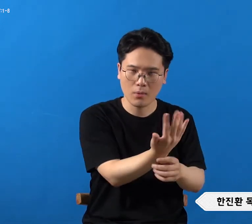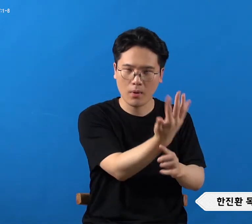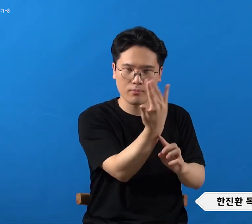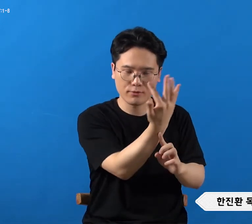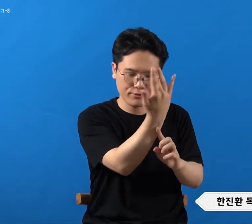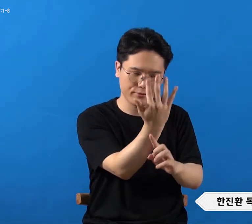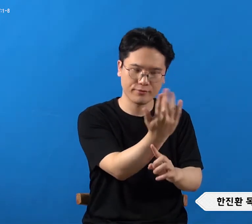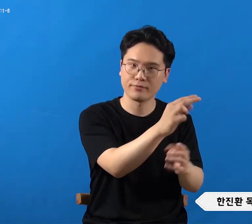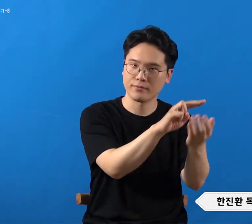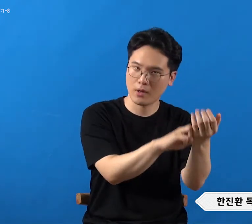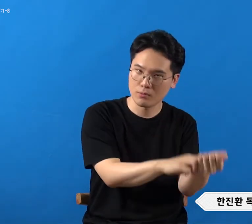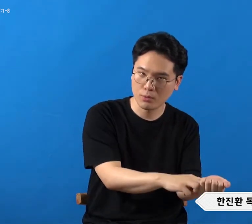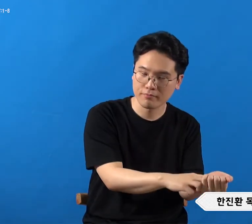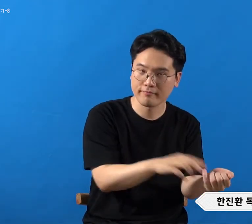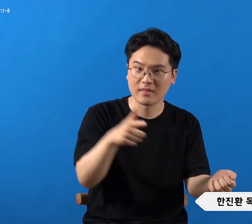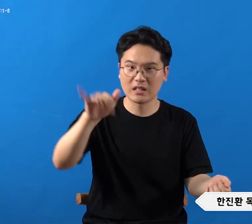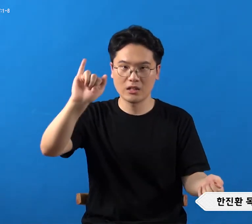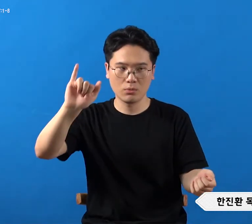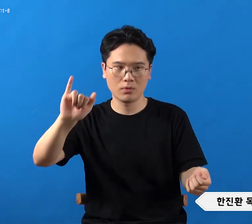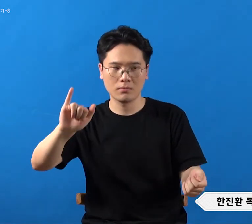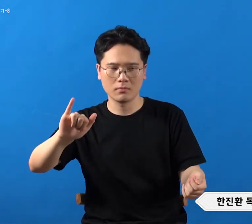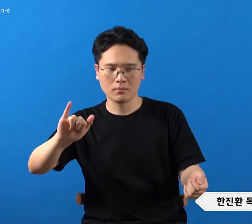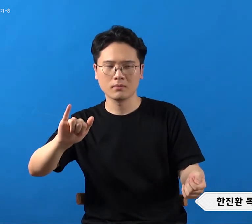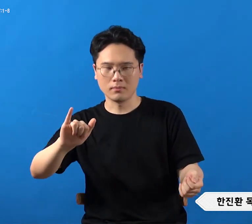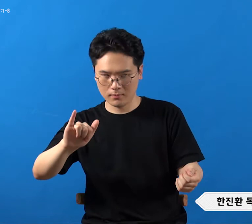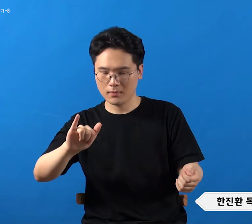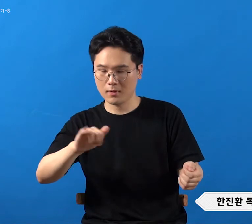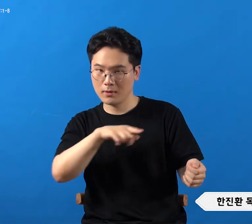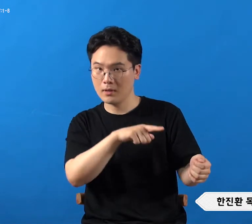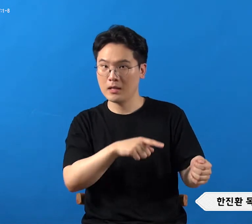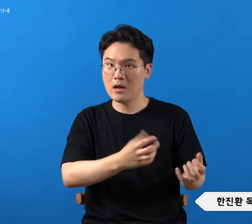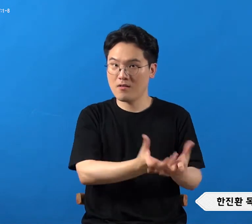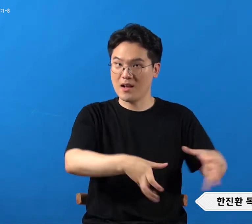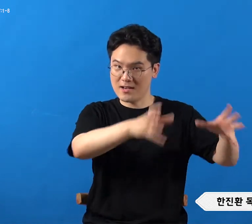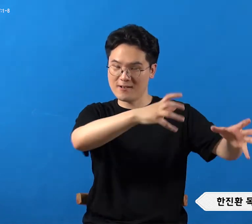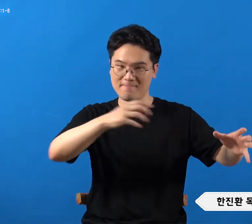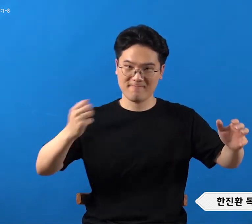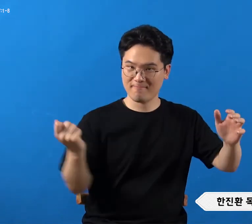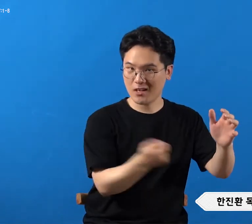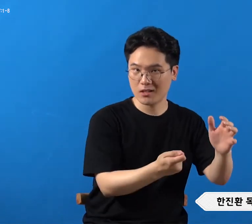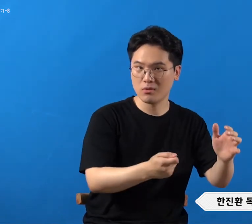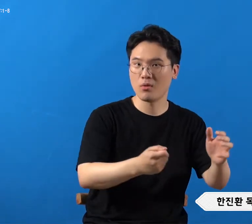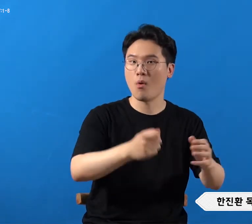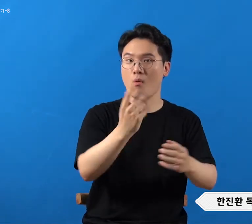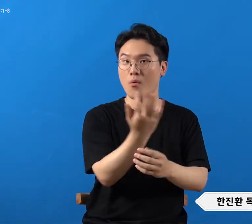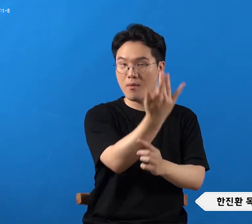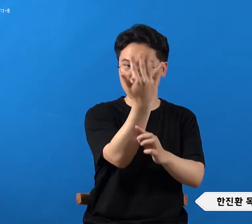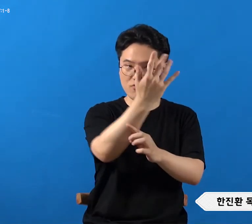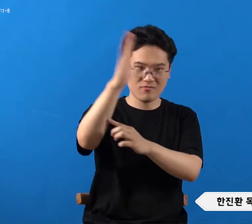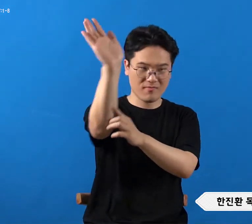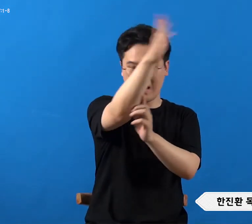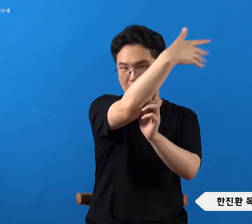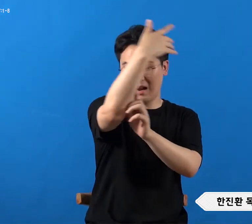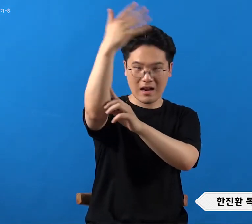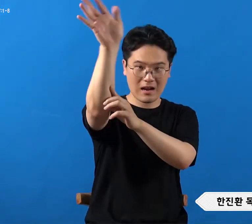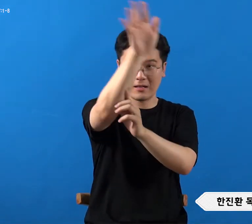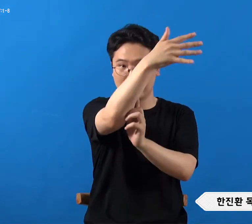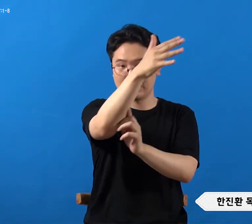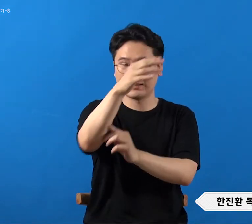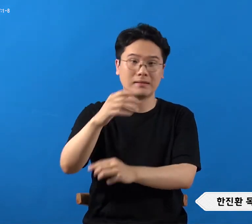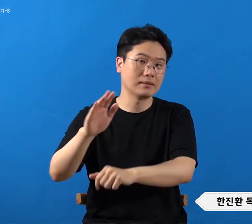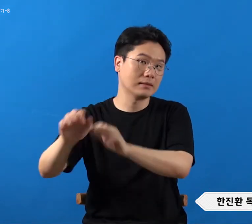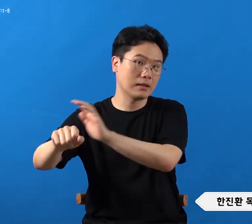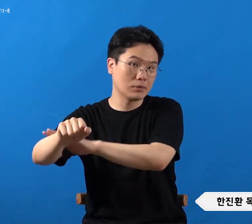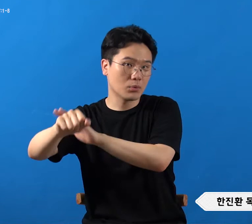기드온이 딱 신호를 하니까 일제히 항아리를 깨트리고 횃불을 막 꺼내서 흔들었습니다. 그리고 다른 한 손은